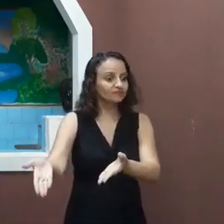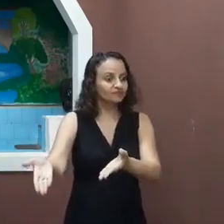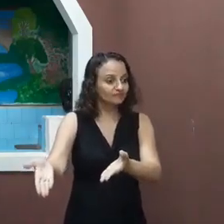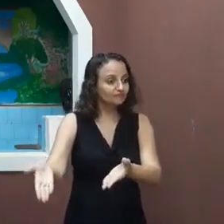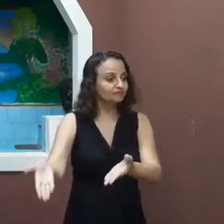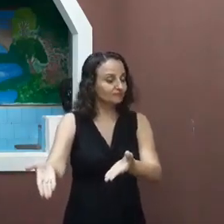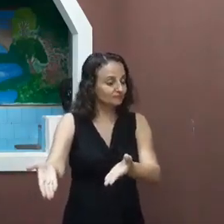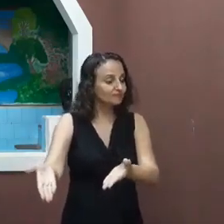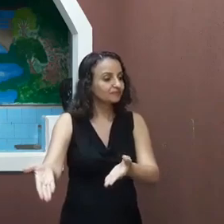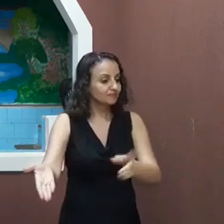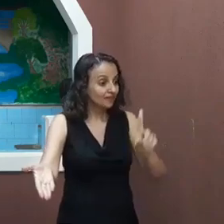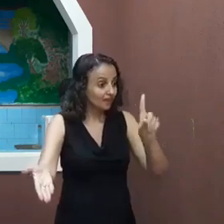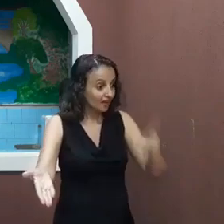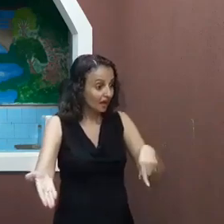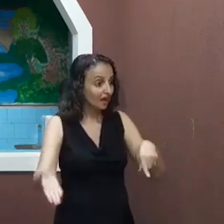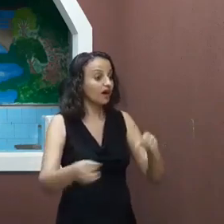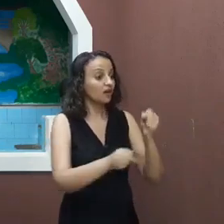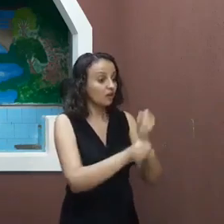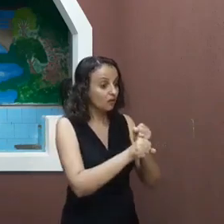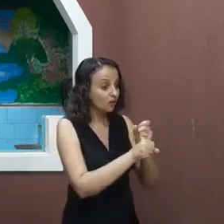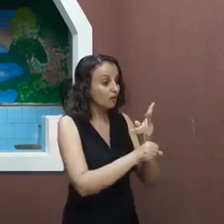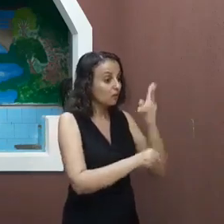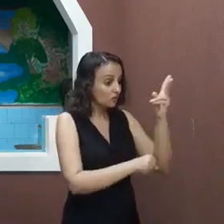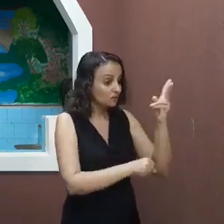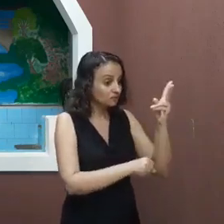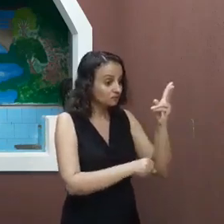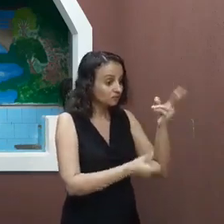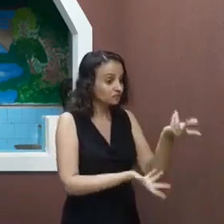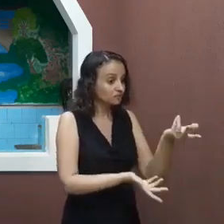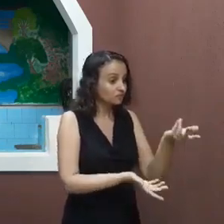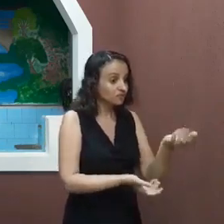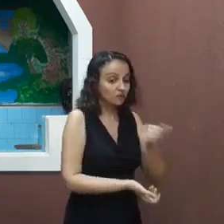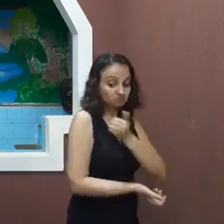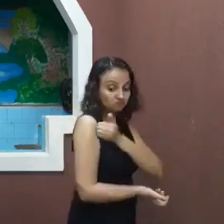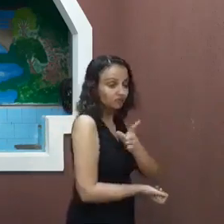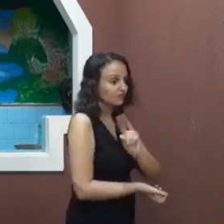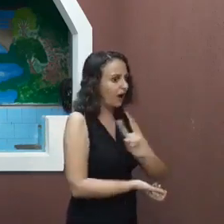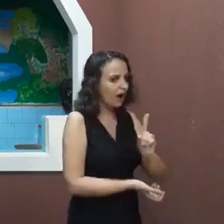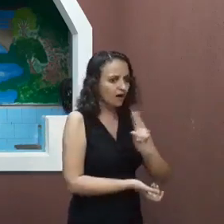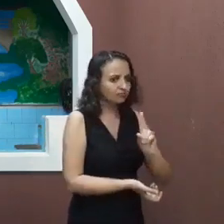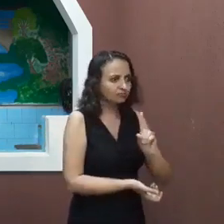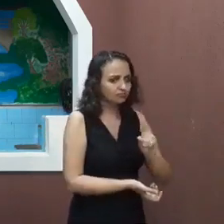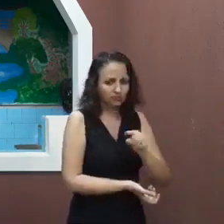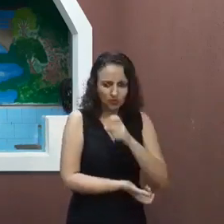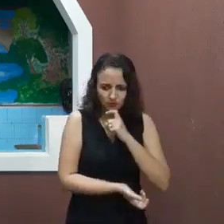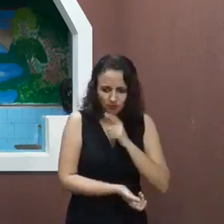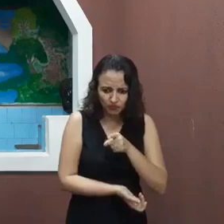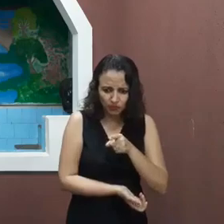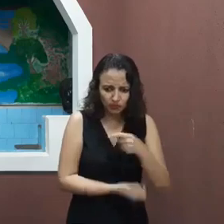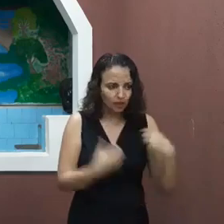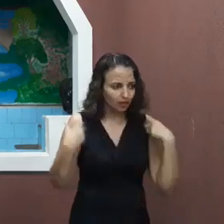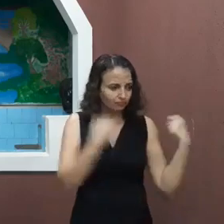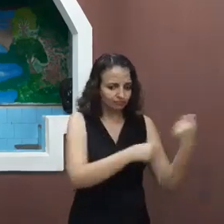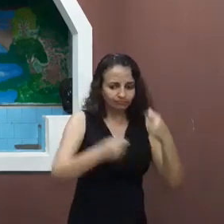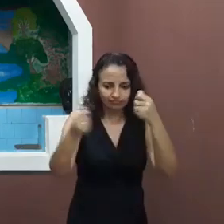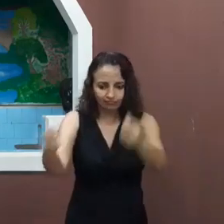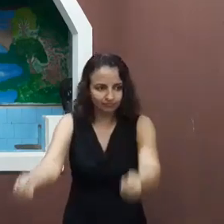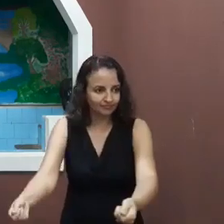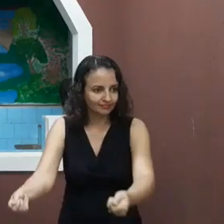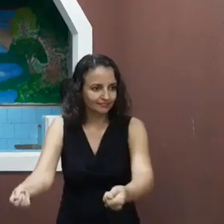Isso é não ser indiferente à necessidade do irmão.